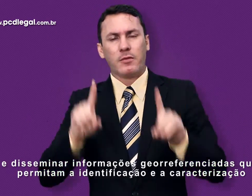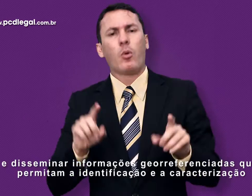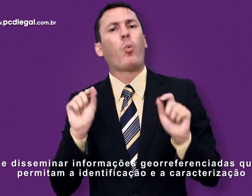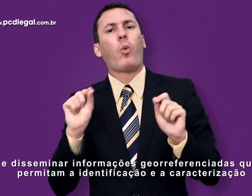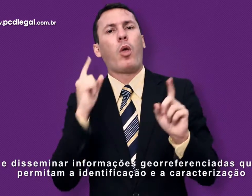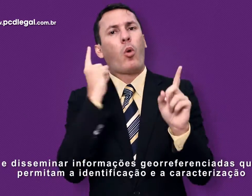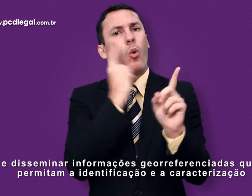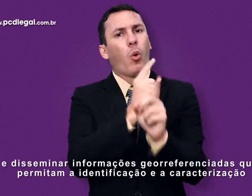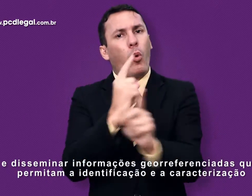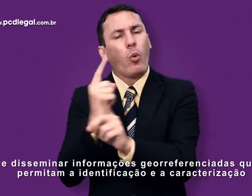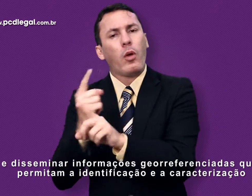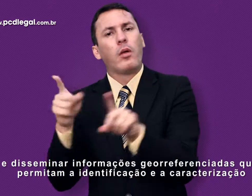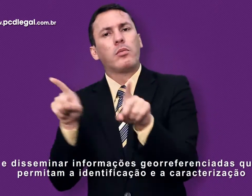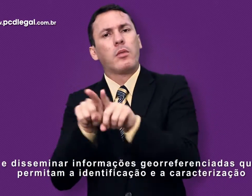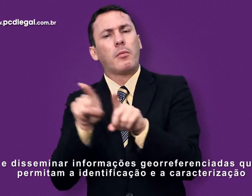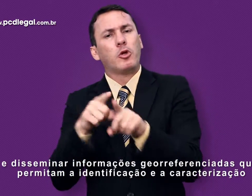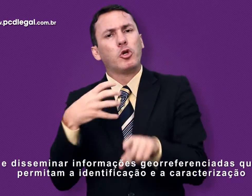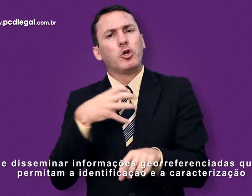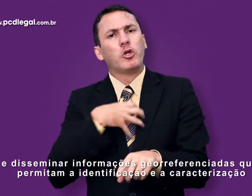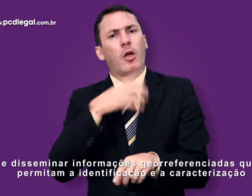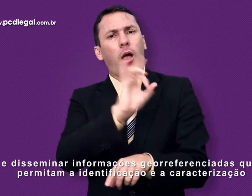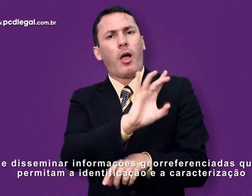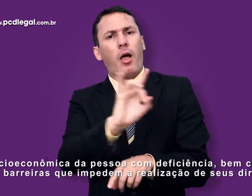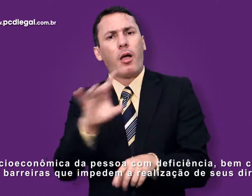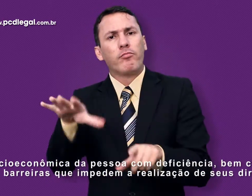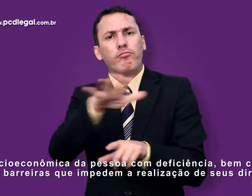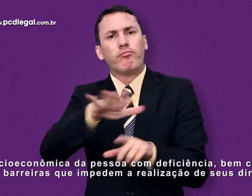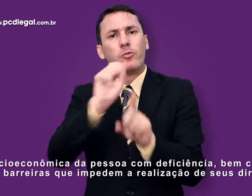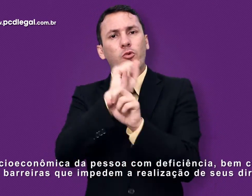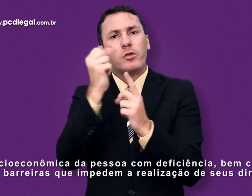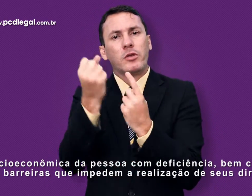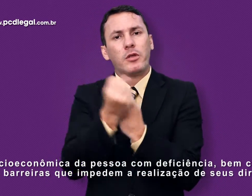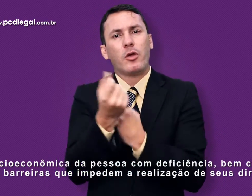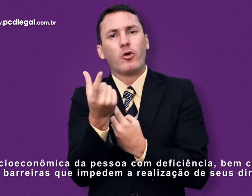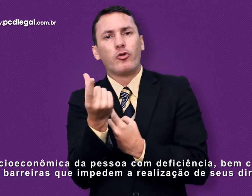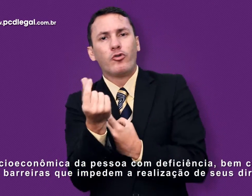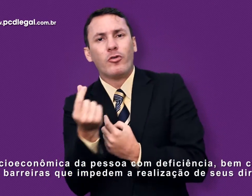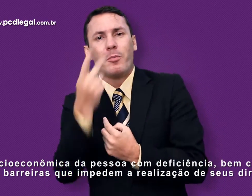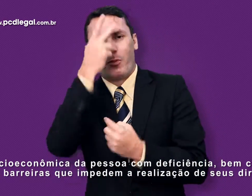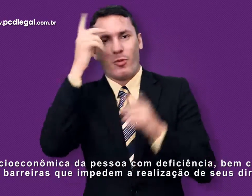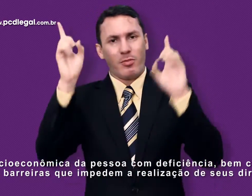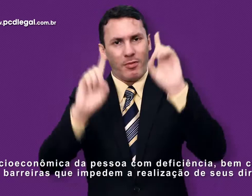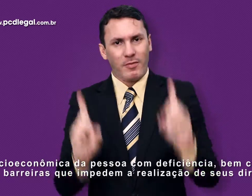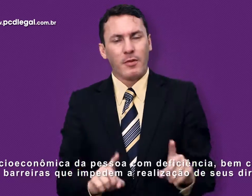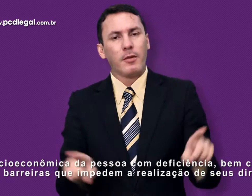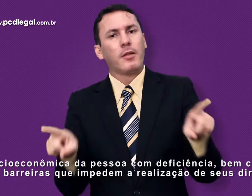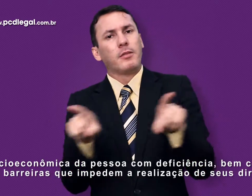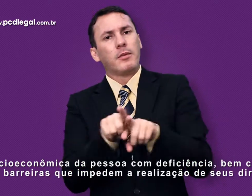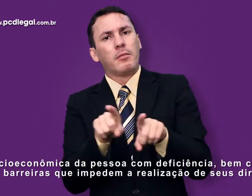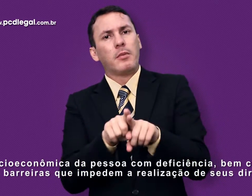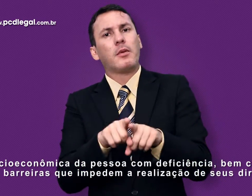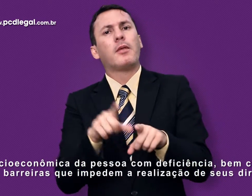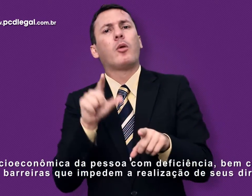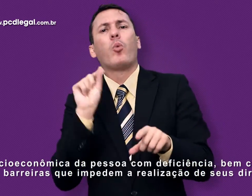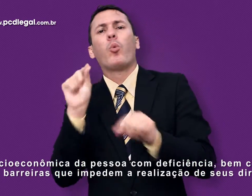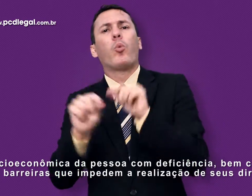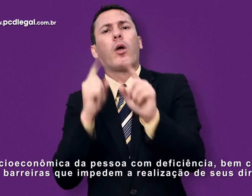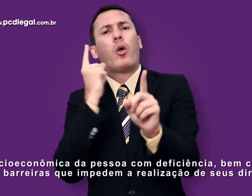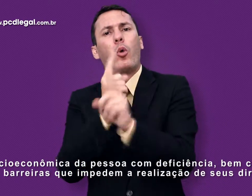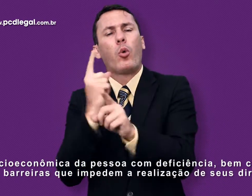a identificação e a caracterização socioeconômica da pessoa com deficiência, bem como das barreiras que